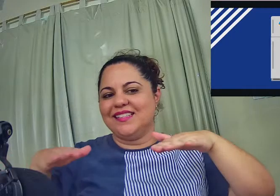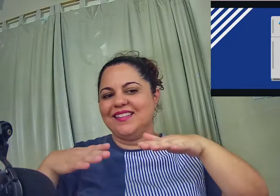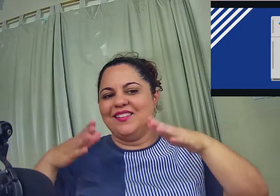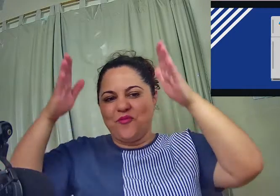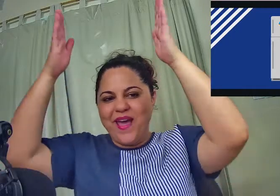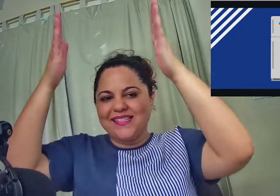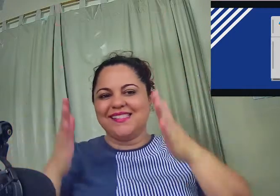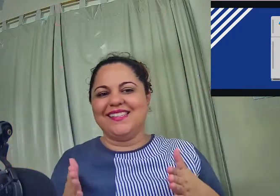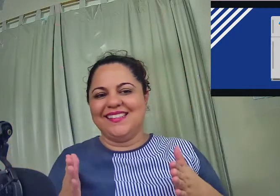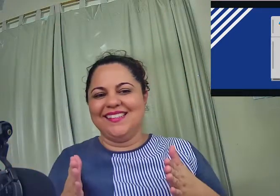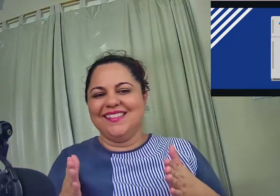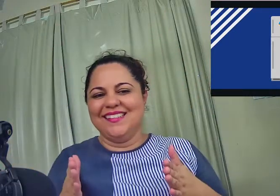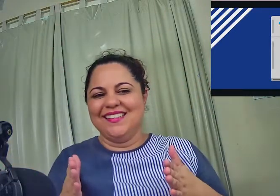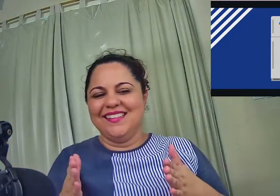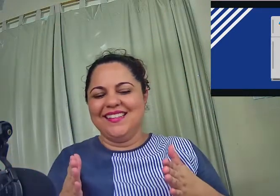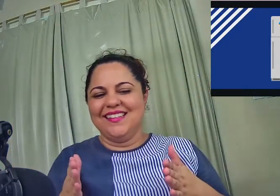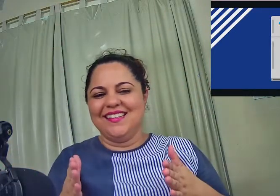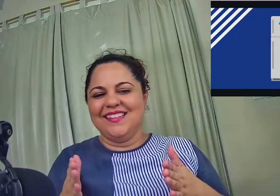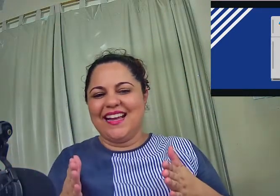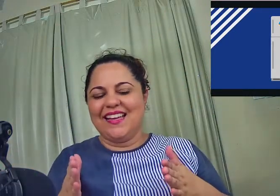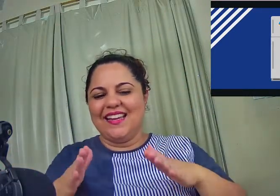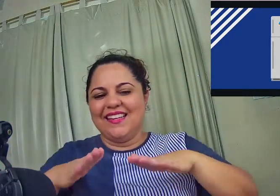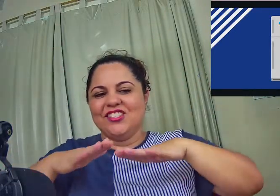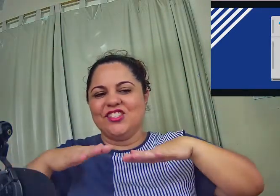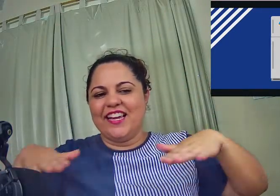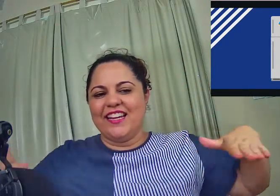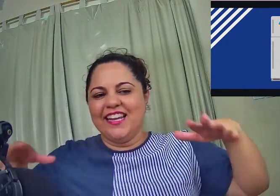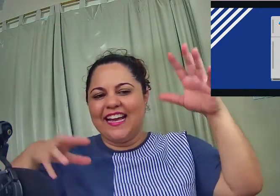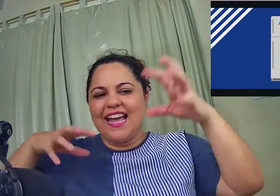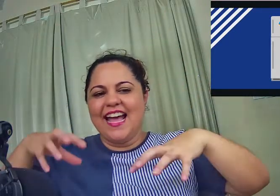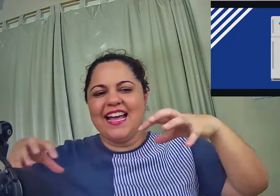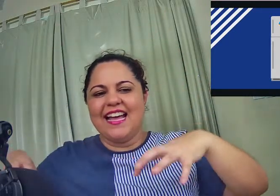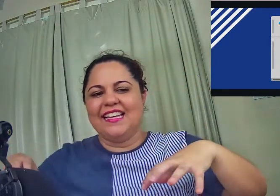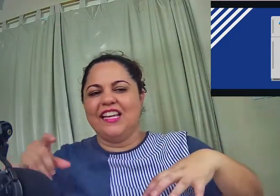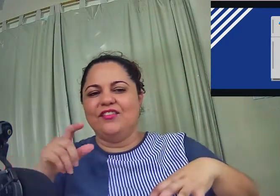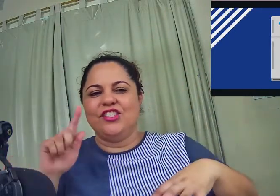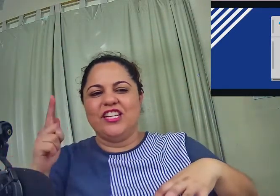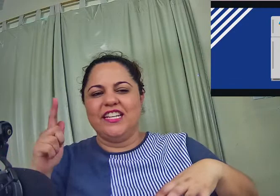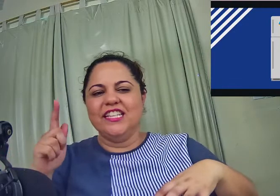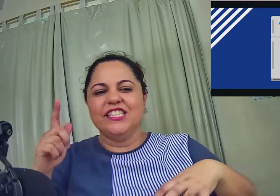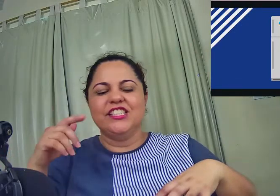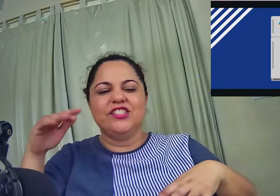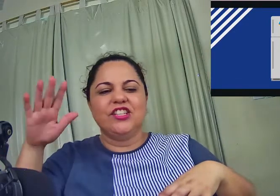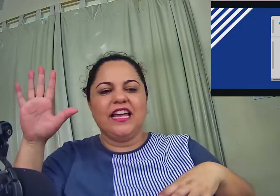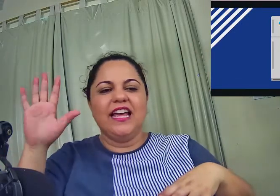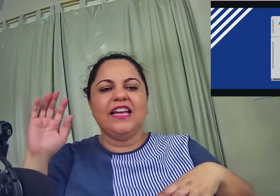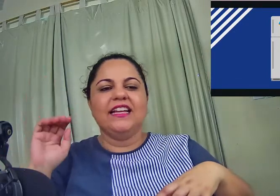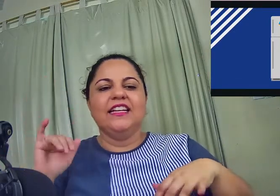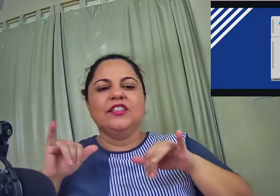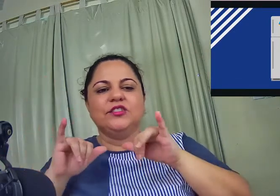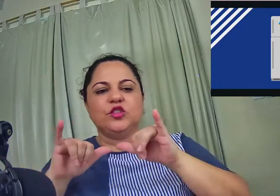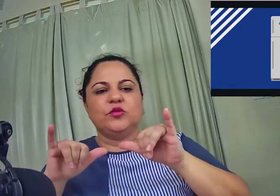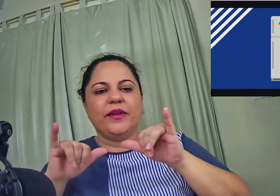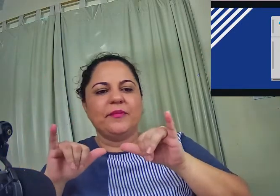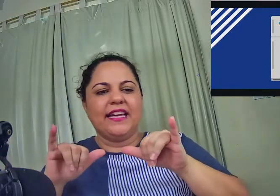Não é assim. Aquele que gela, né, carne, refrigerante lá no